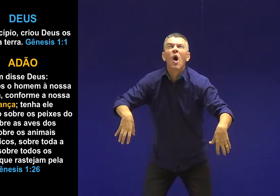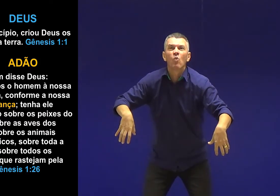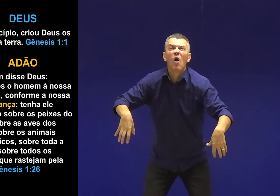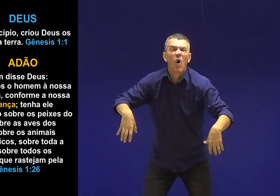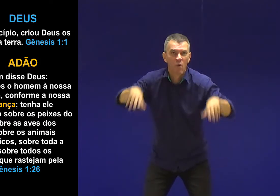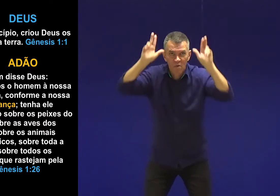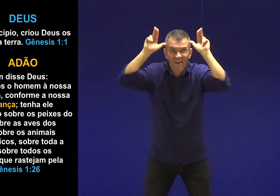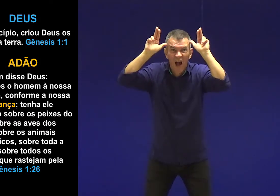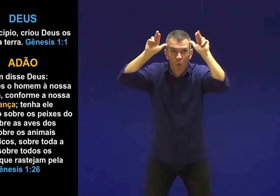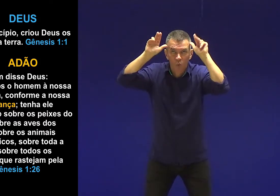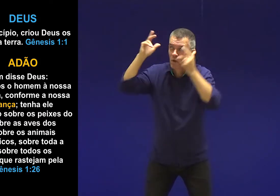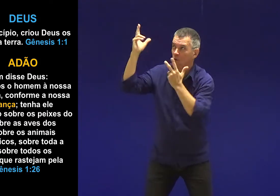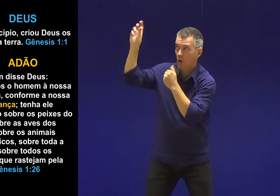Cachorro, cavalo,